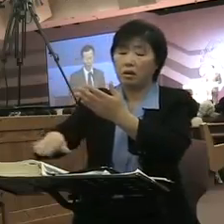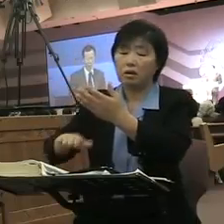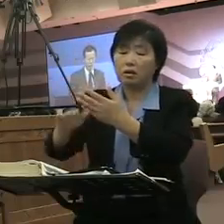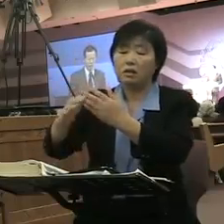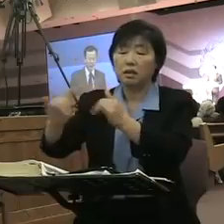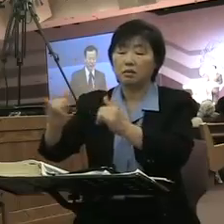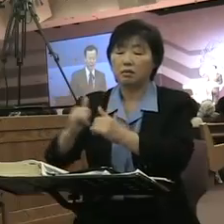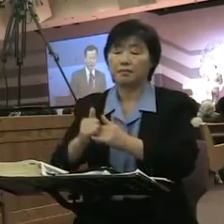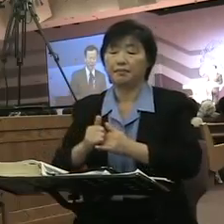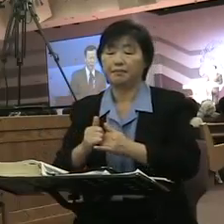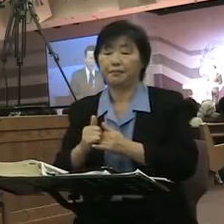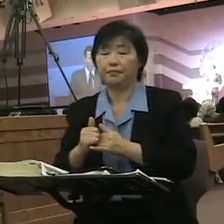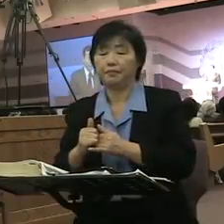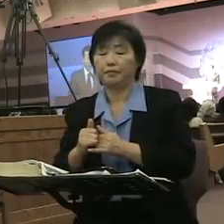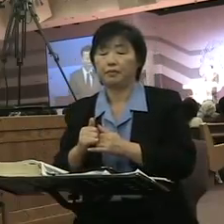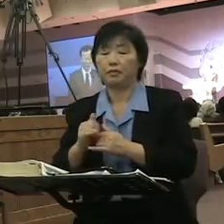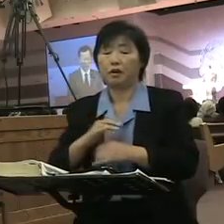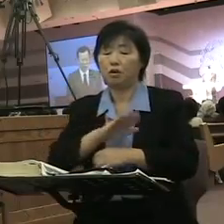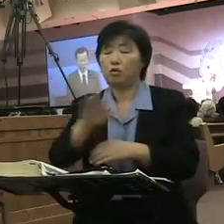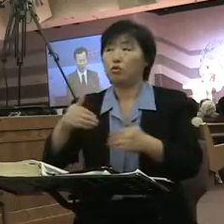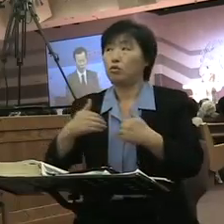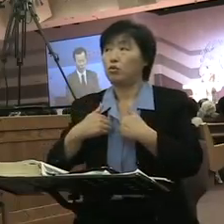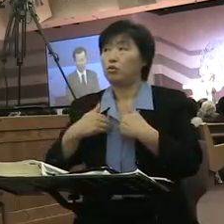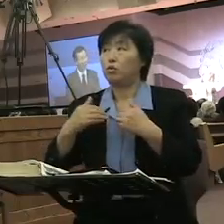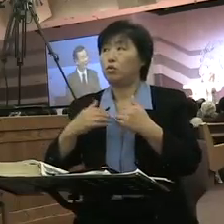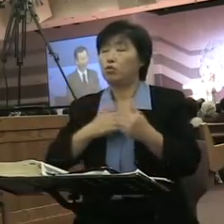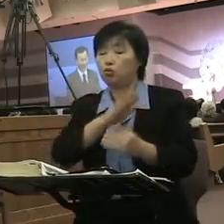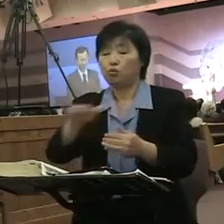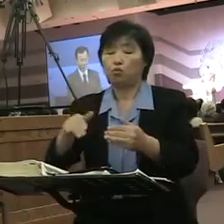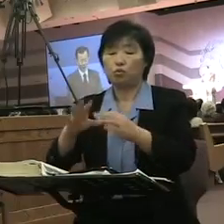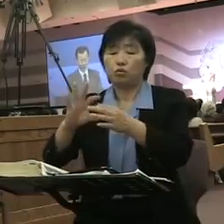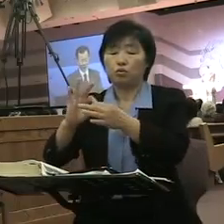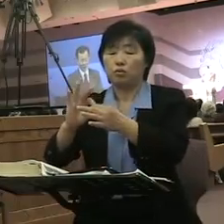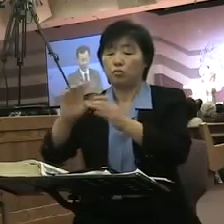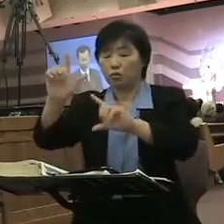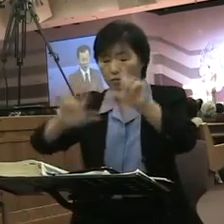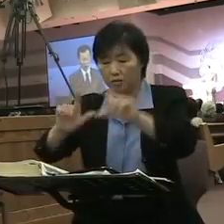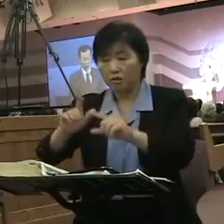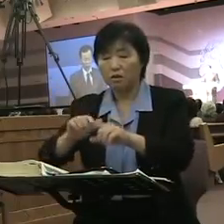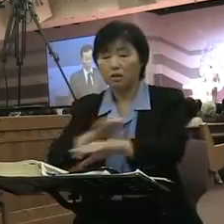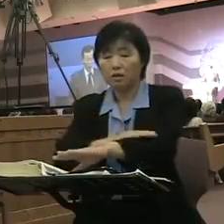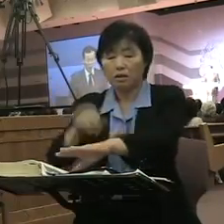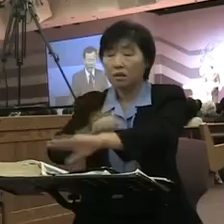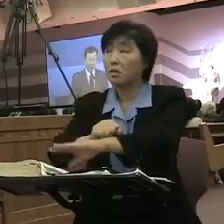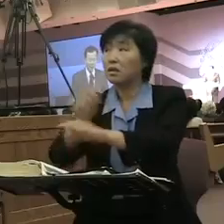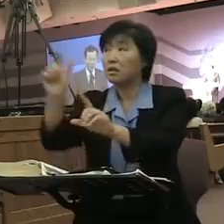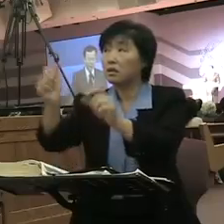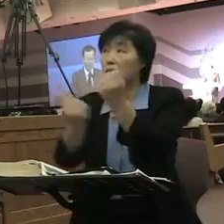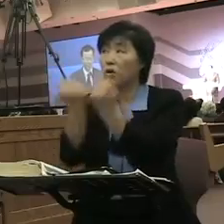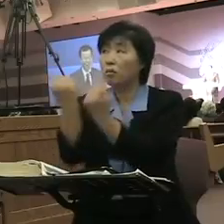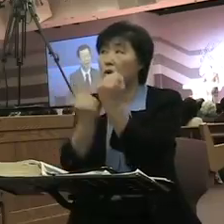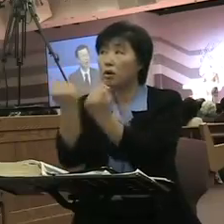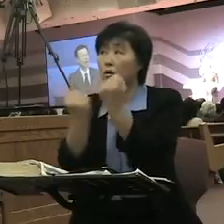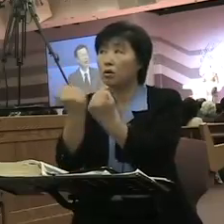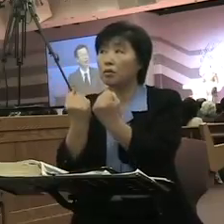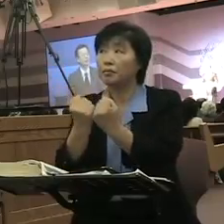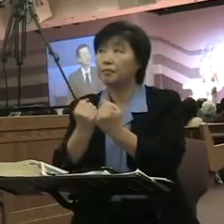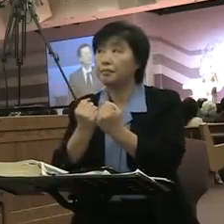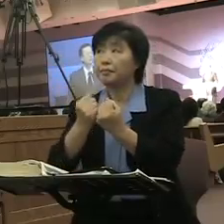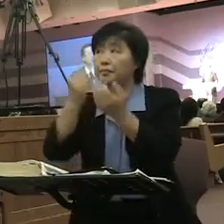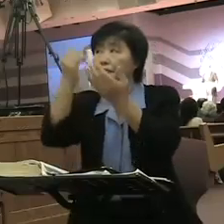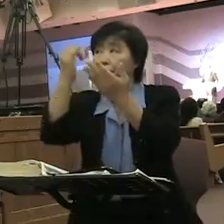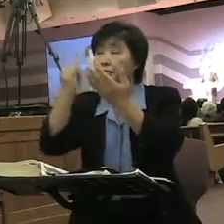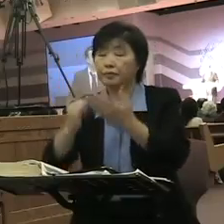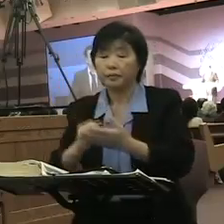이러한 우리의 모습을 매우 극적으로 잘 설명해 주고 있는 글이 하나 있습니다. 조지 올웰이라는 분이 쓴